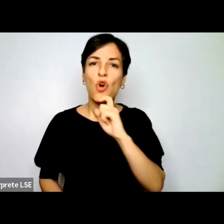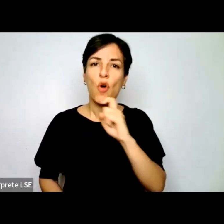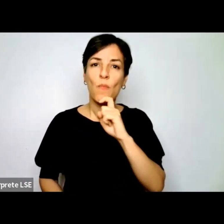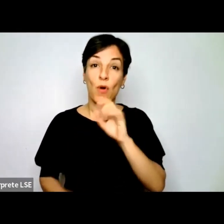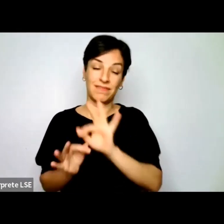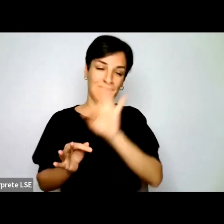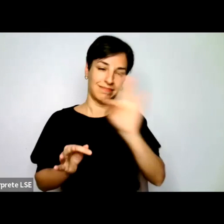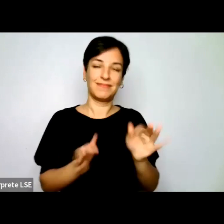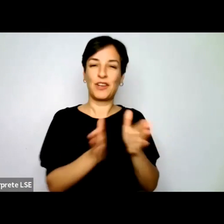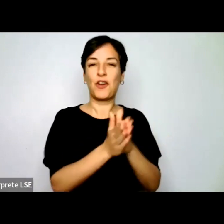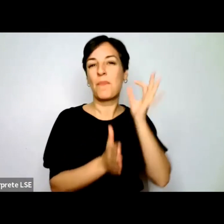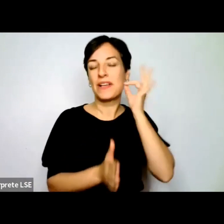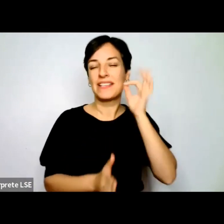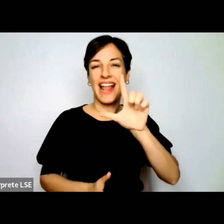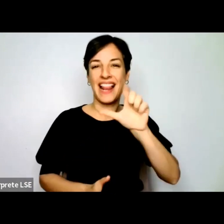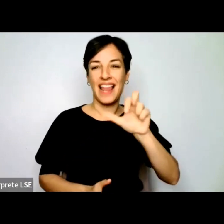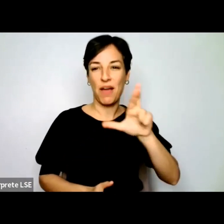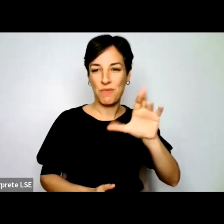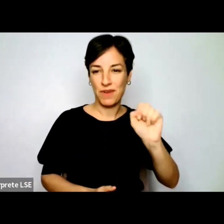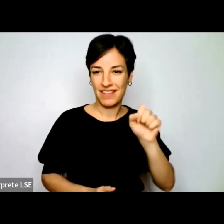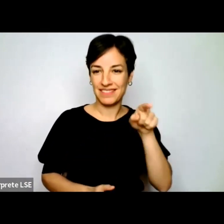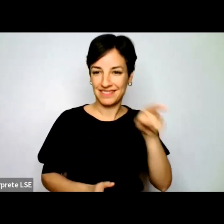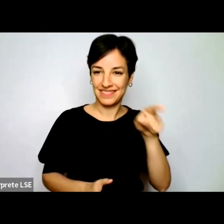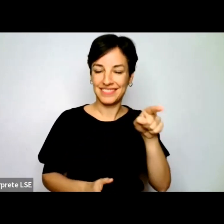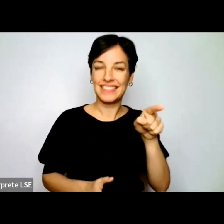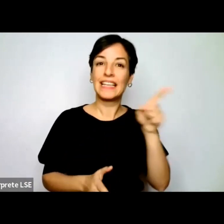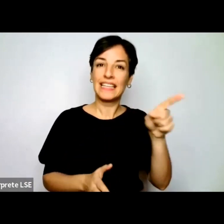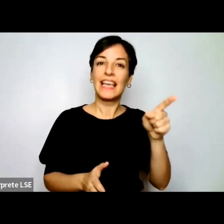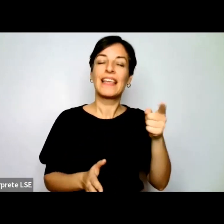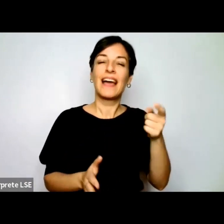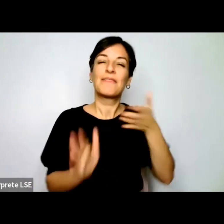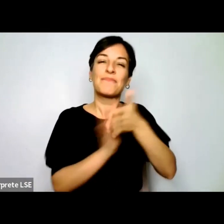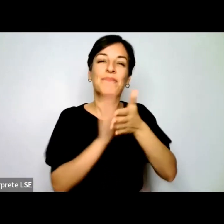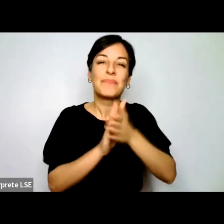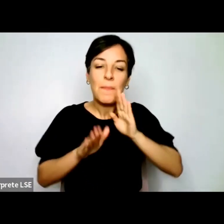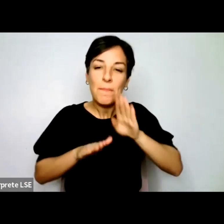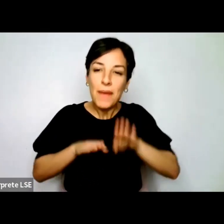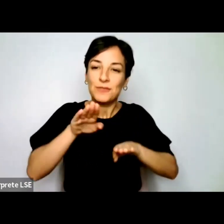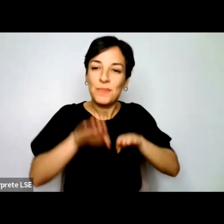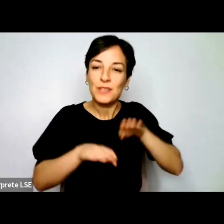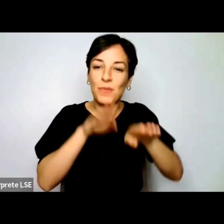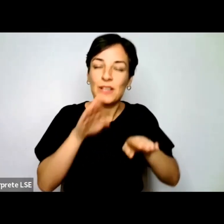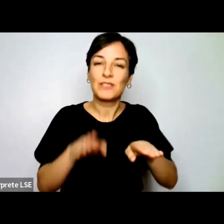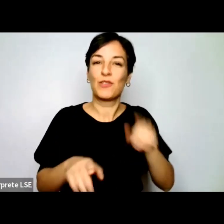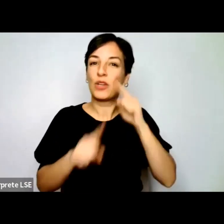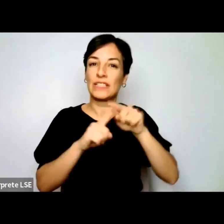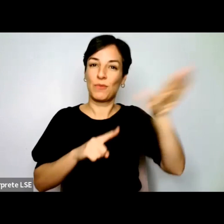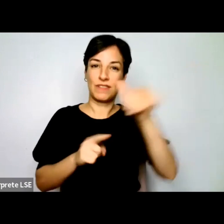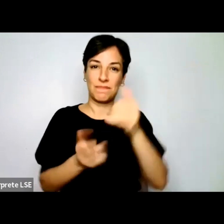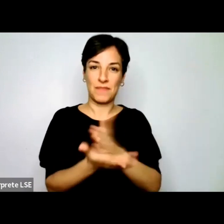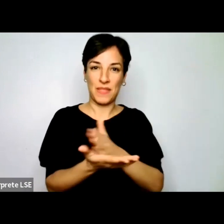mi compañera Laura y os va a decir qué pasitos son los que hay que dar.